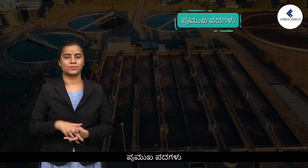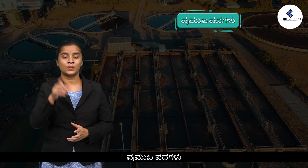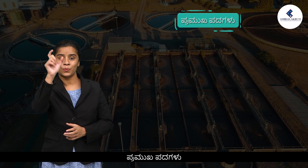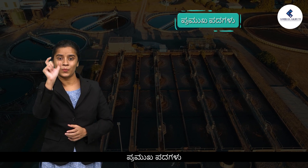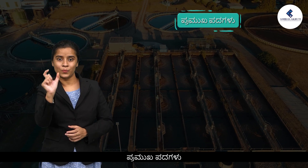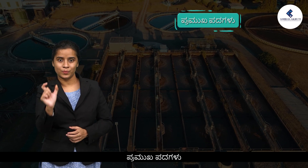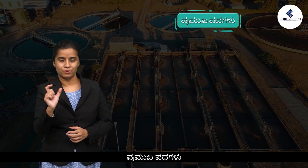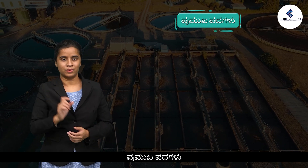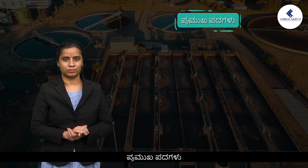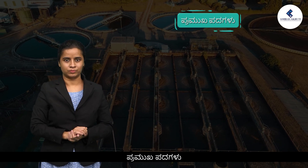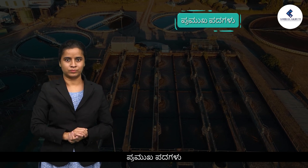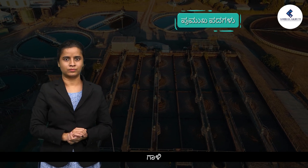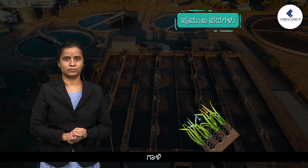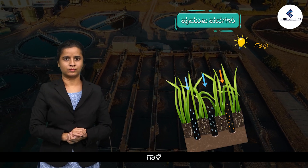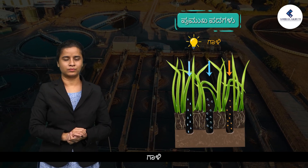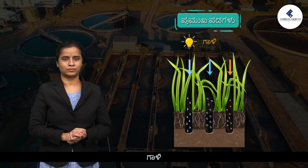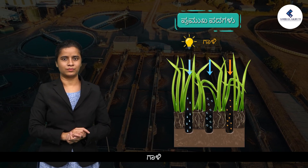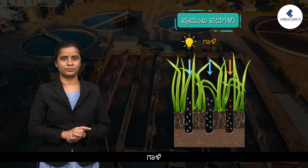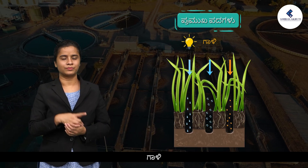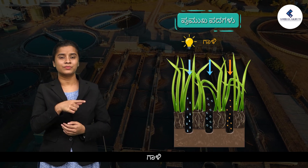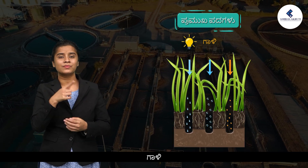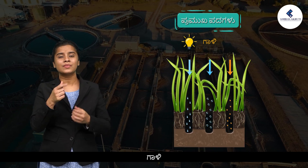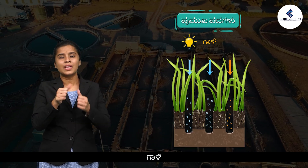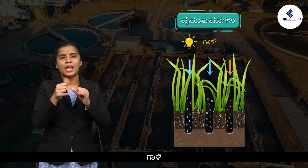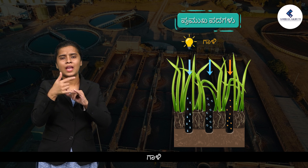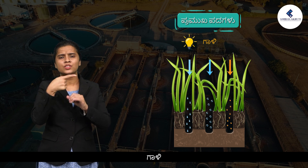ಪ್ರಮುಖ ಪದಗಳು: ಗಾಳಿ,